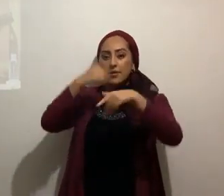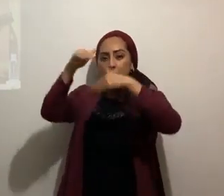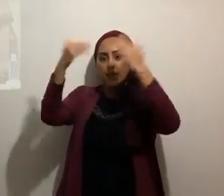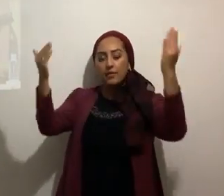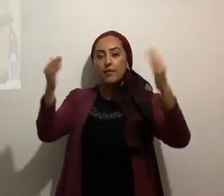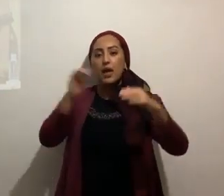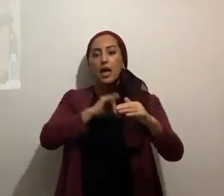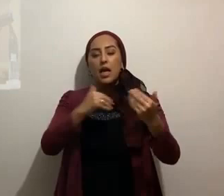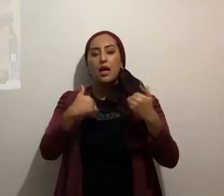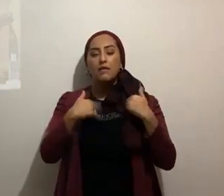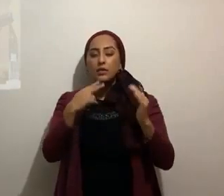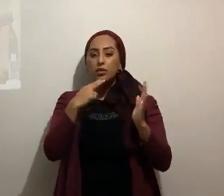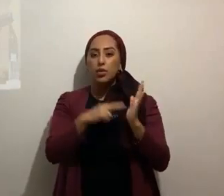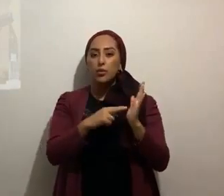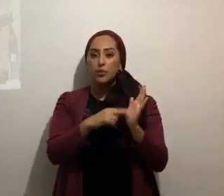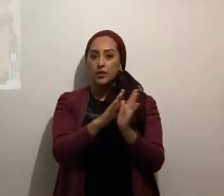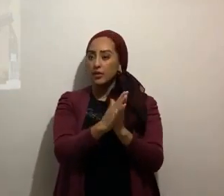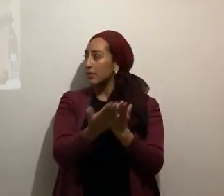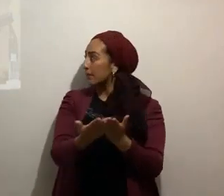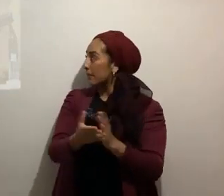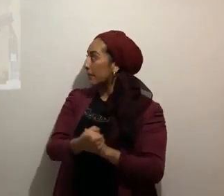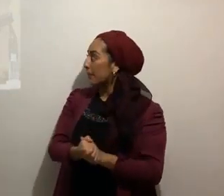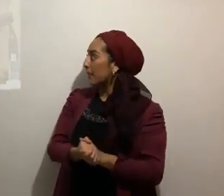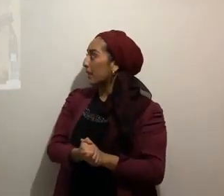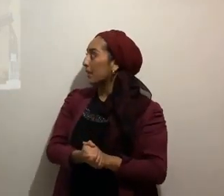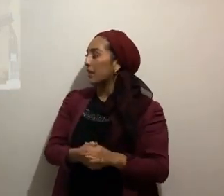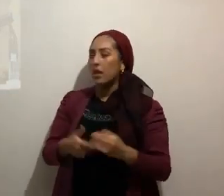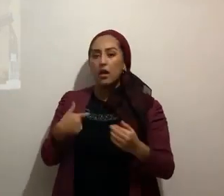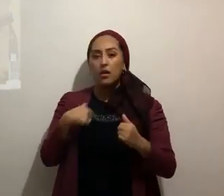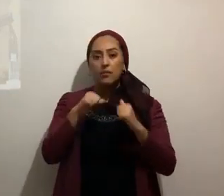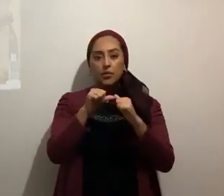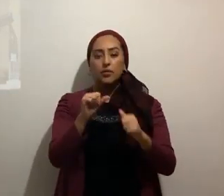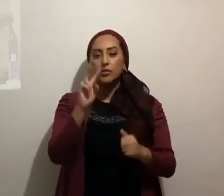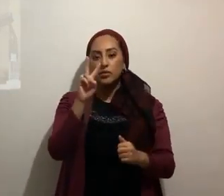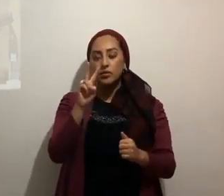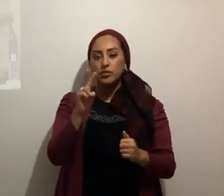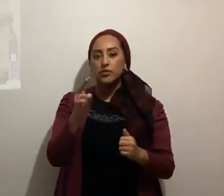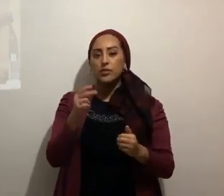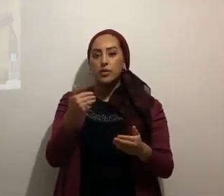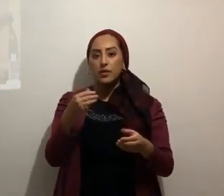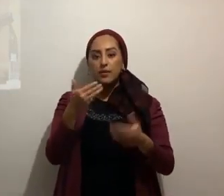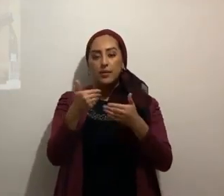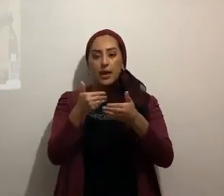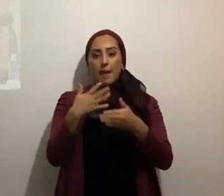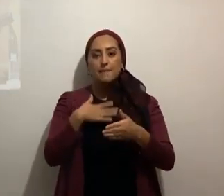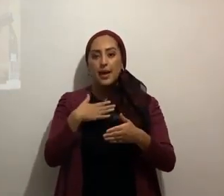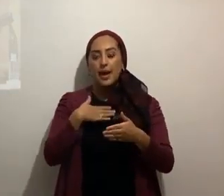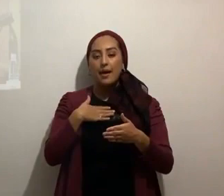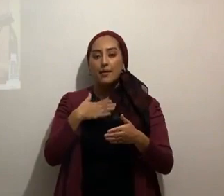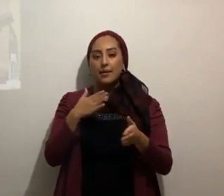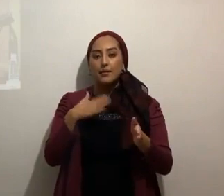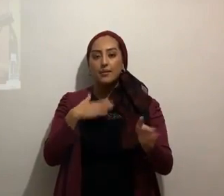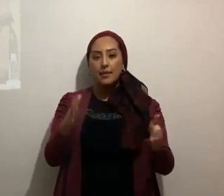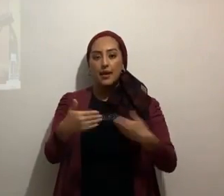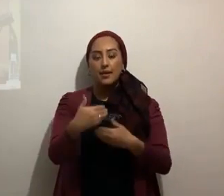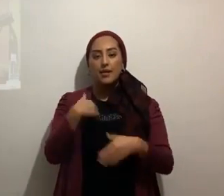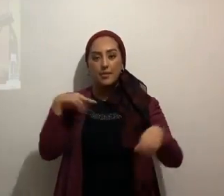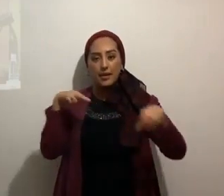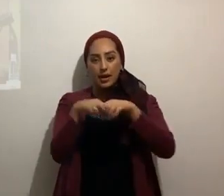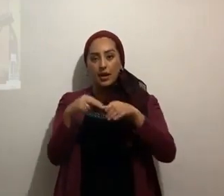tengo una libreta de este tamaño, de hojas blancas, y siempre 2 lapiceros en mi buró, no sé cómo se diga en tu